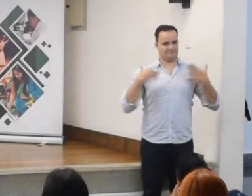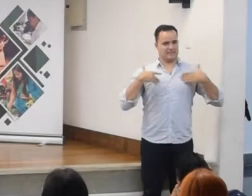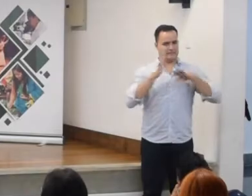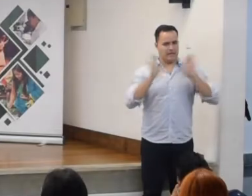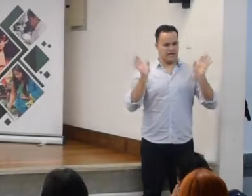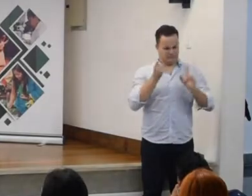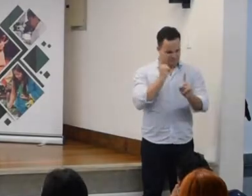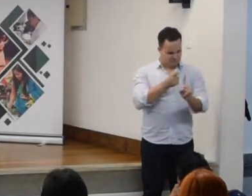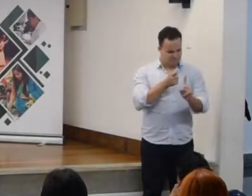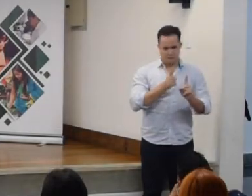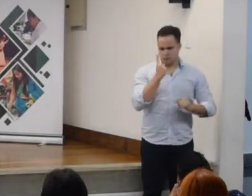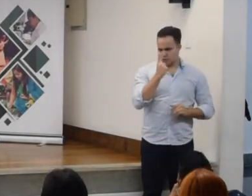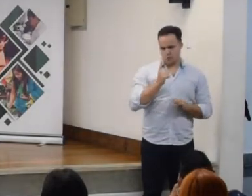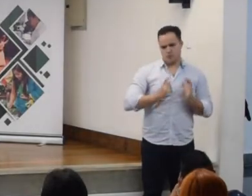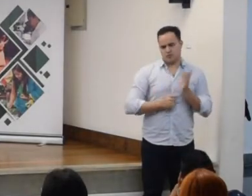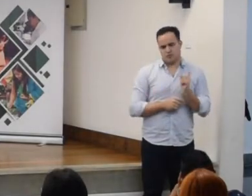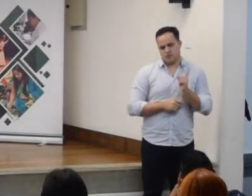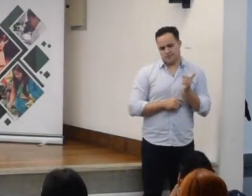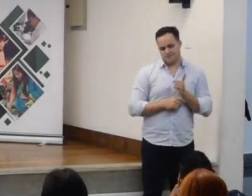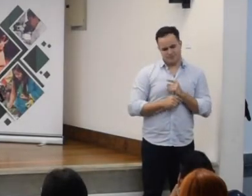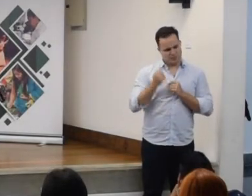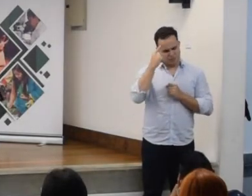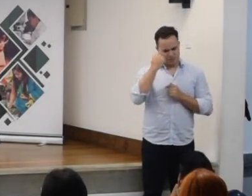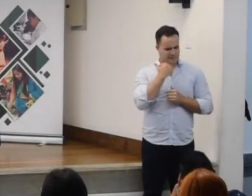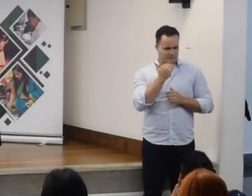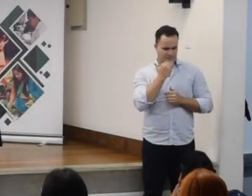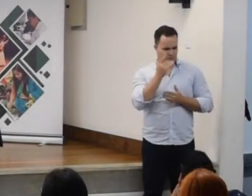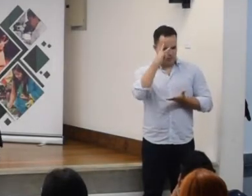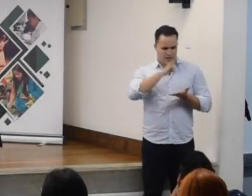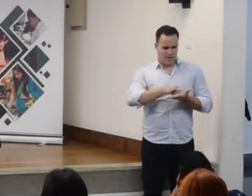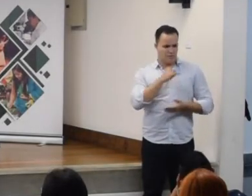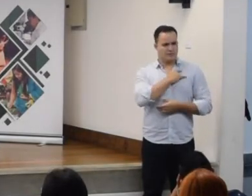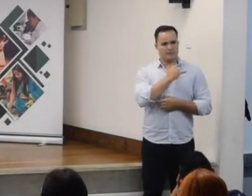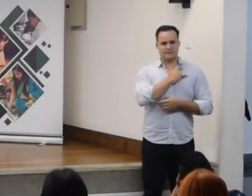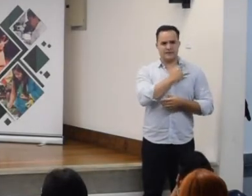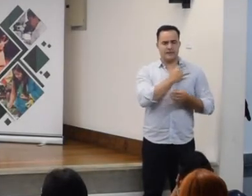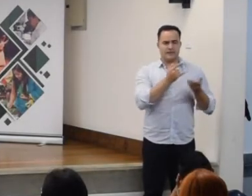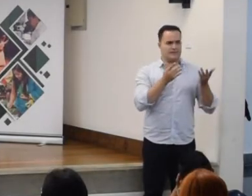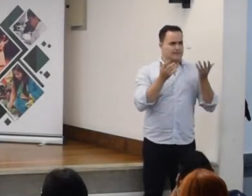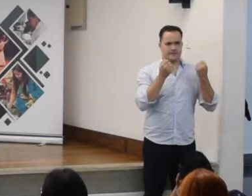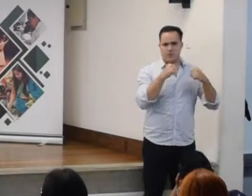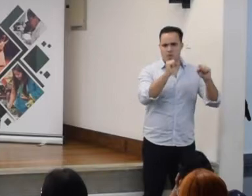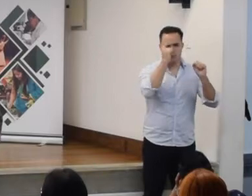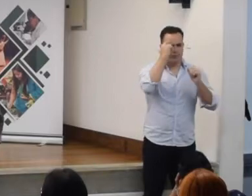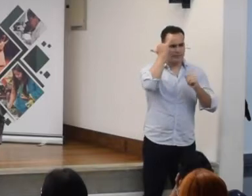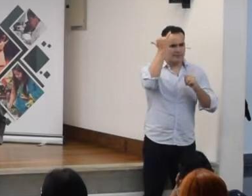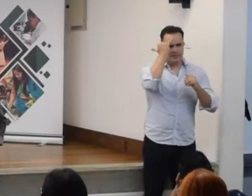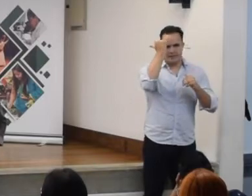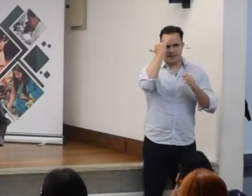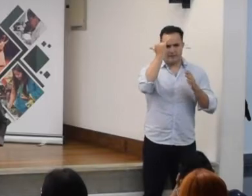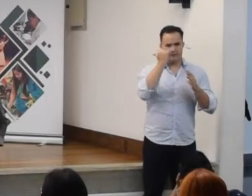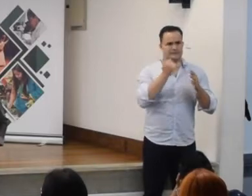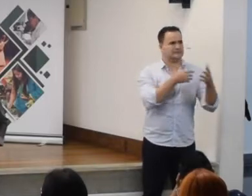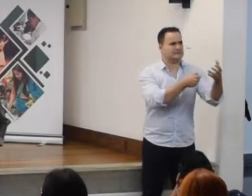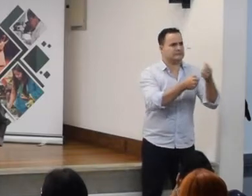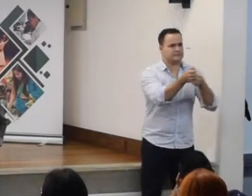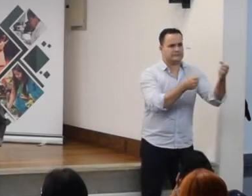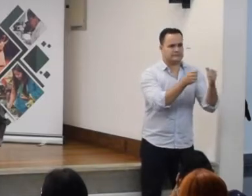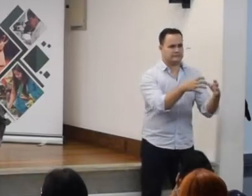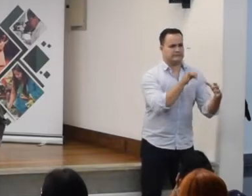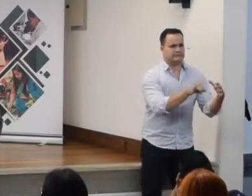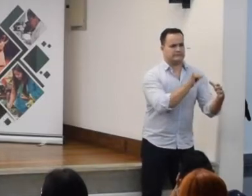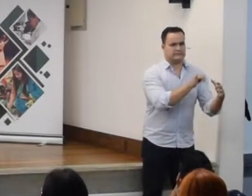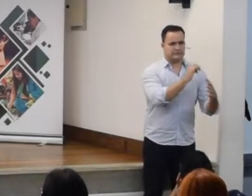que la universidad deba destinar sus esfuerzos para que los estudiantes no se vayan. O